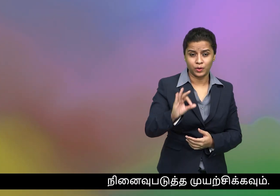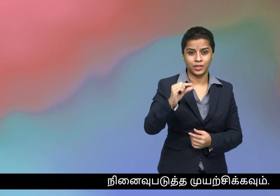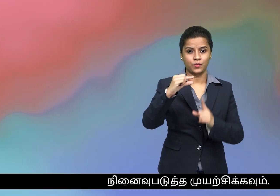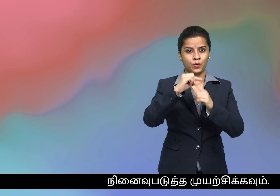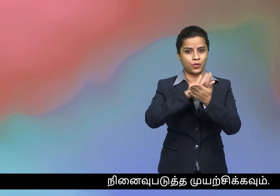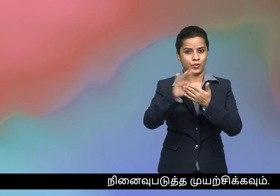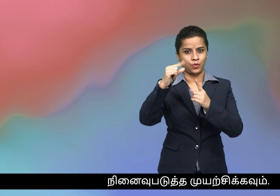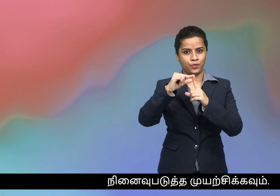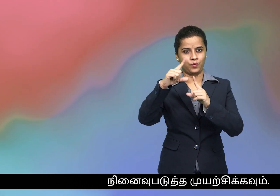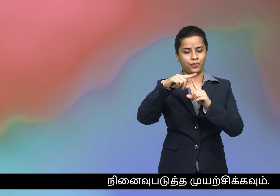நினைவுறுத்த முயற்சிக்கவும்.